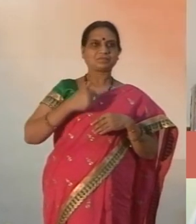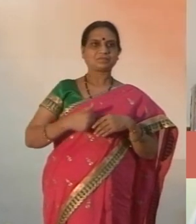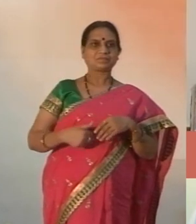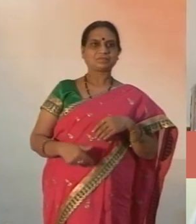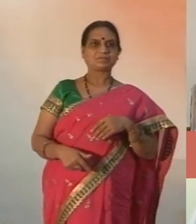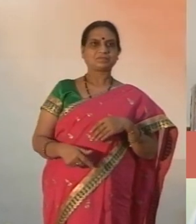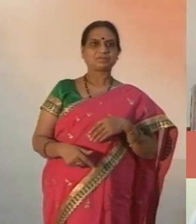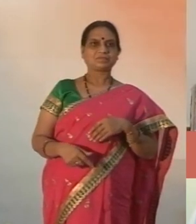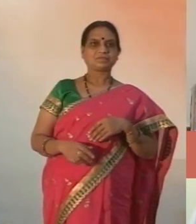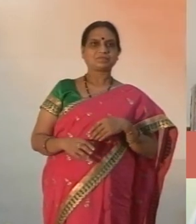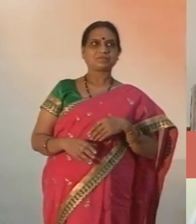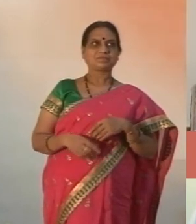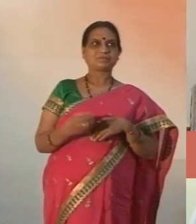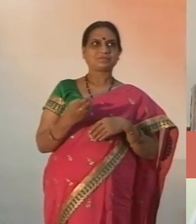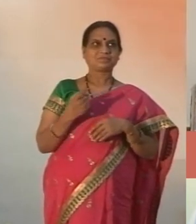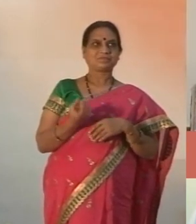और जब